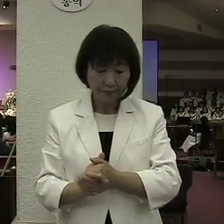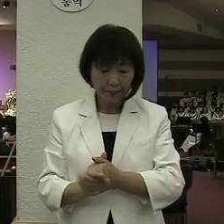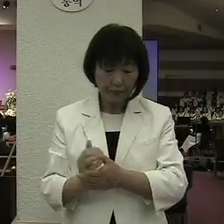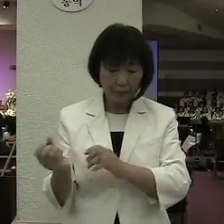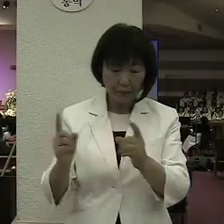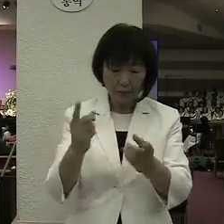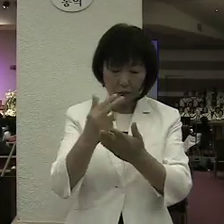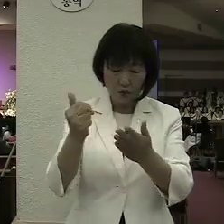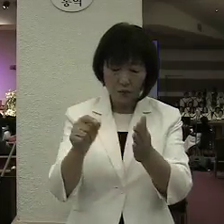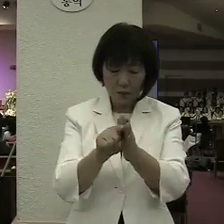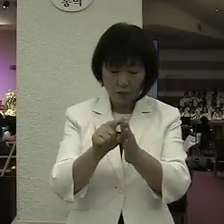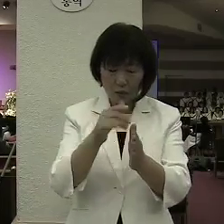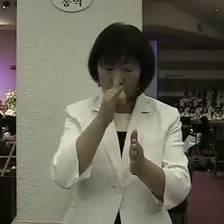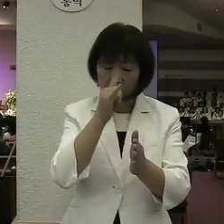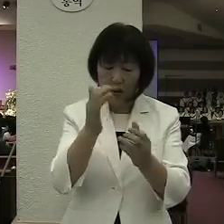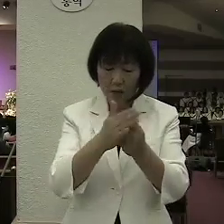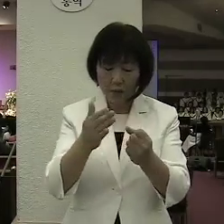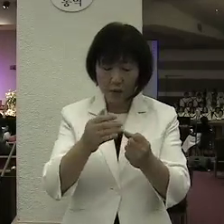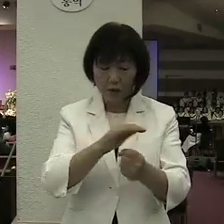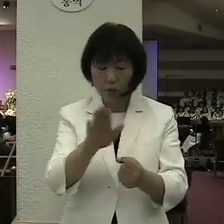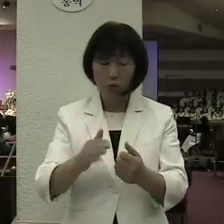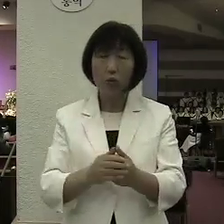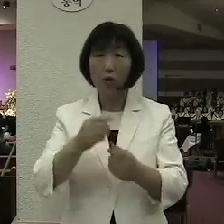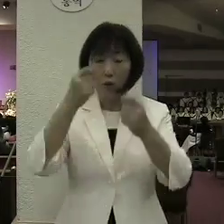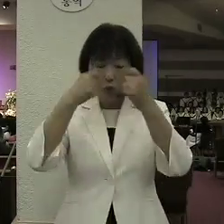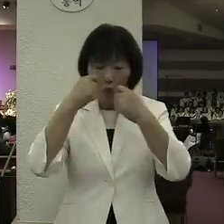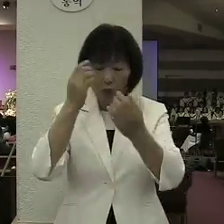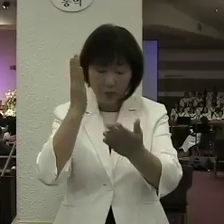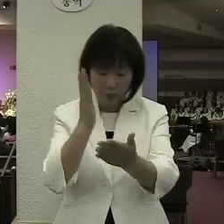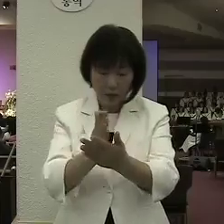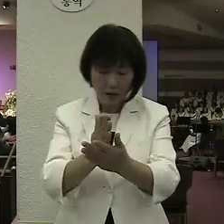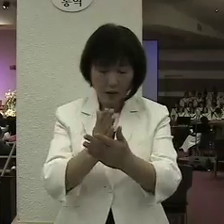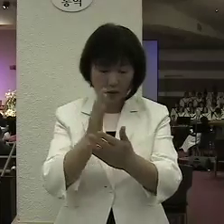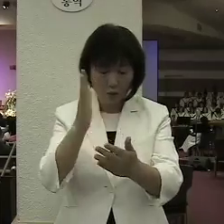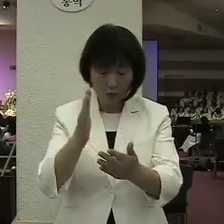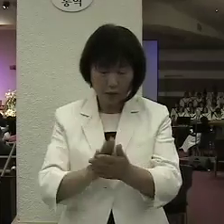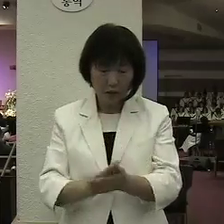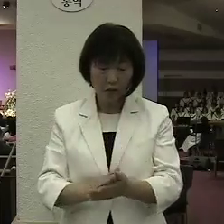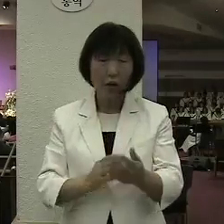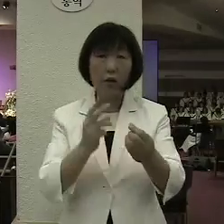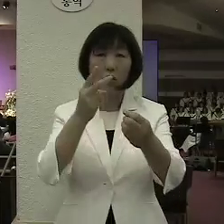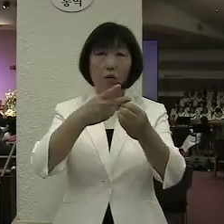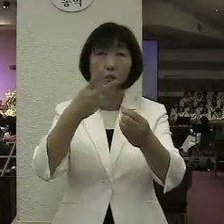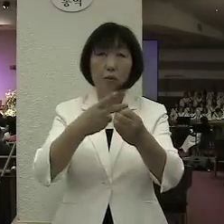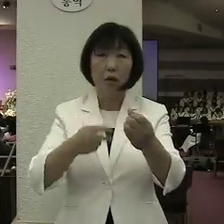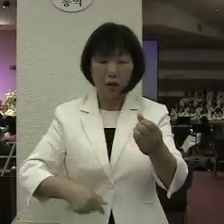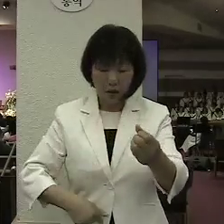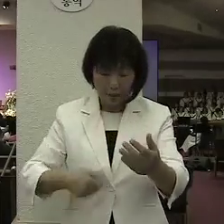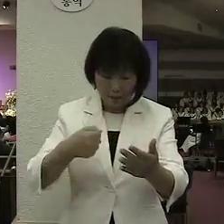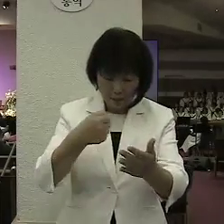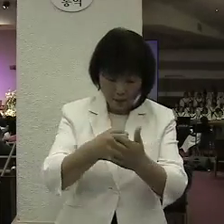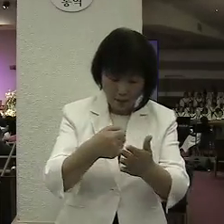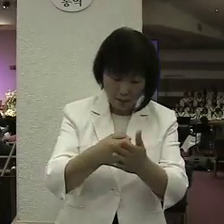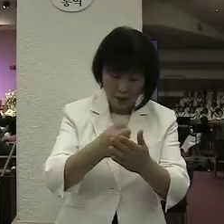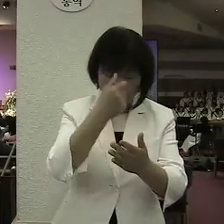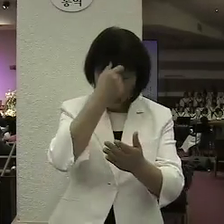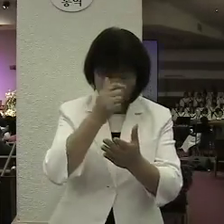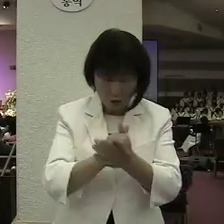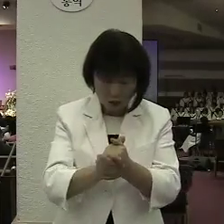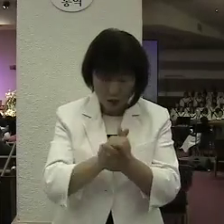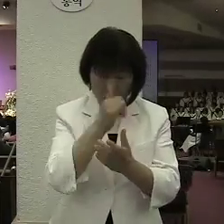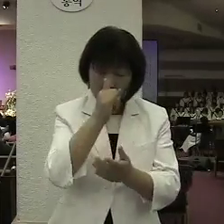우리에게 전파해 주시고 복음과 생명으로 말씀해 주시는 주님을 주목합시다. 부활하신 주님을 주목하는